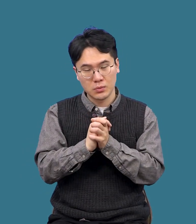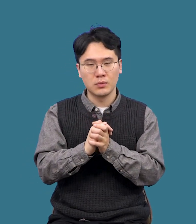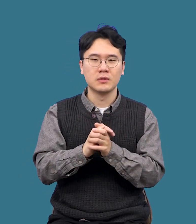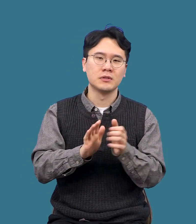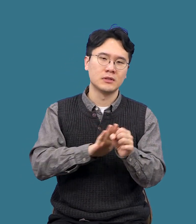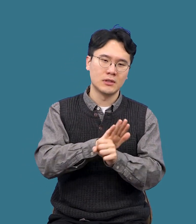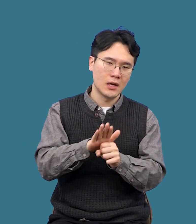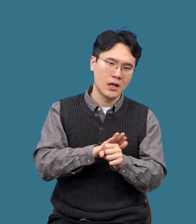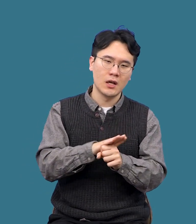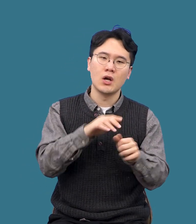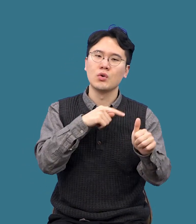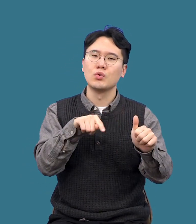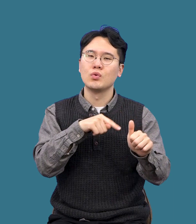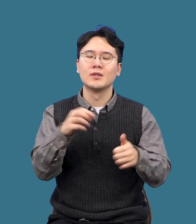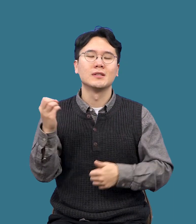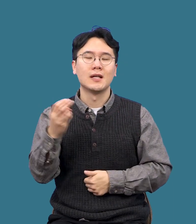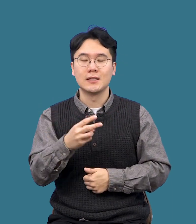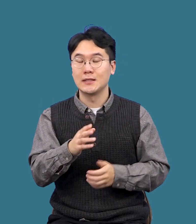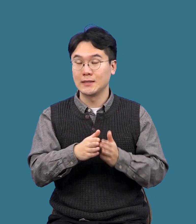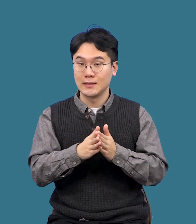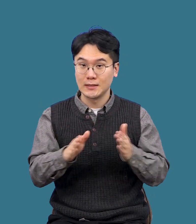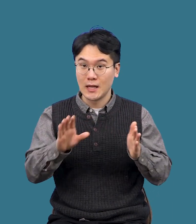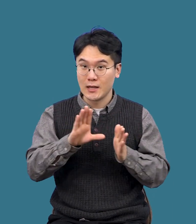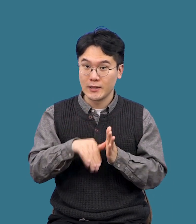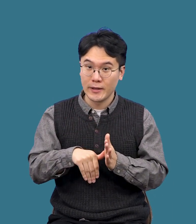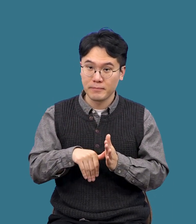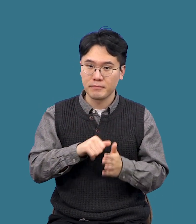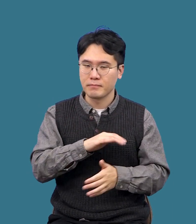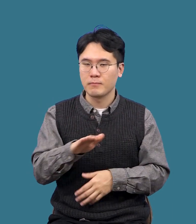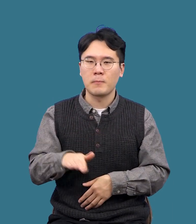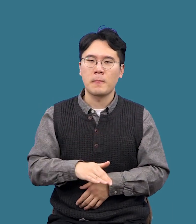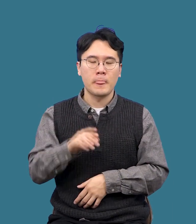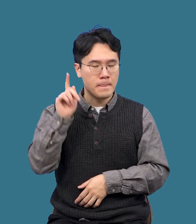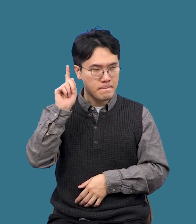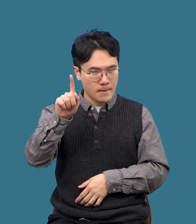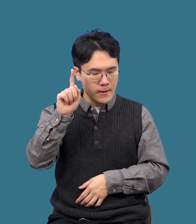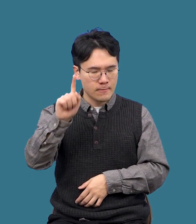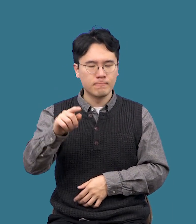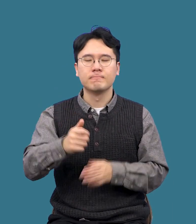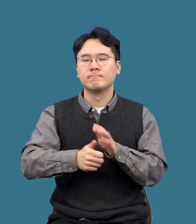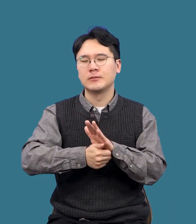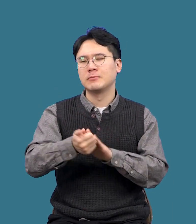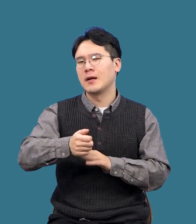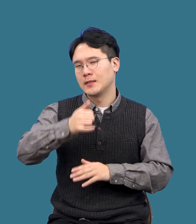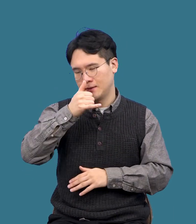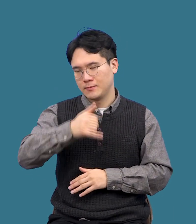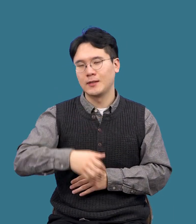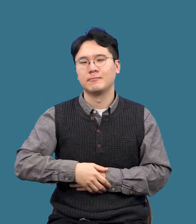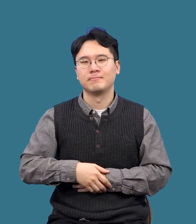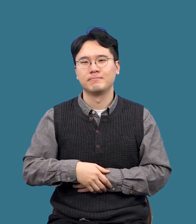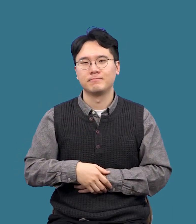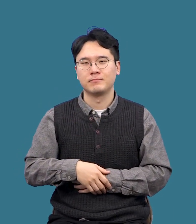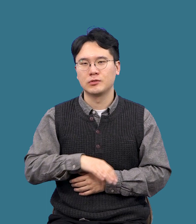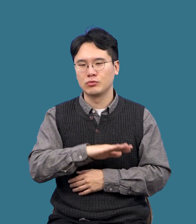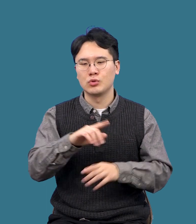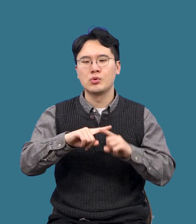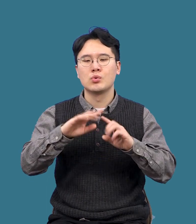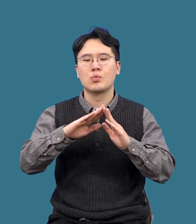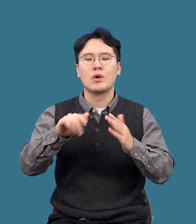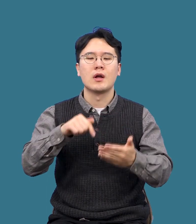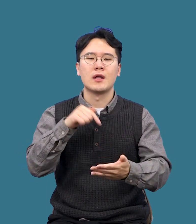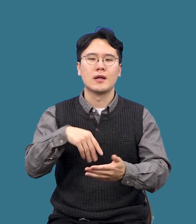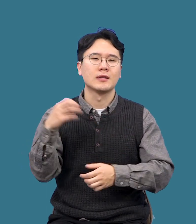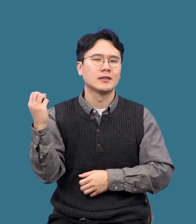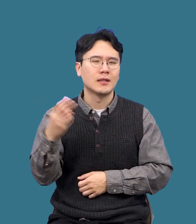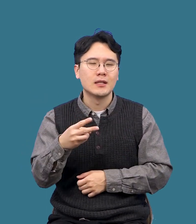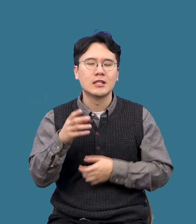사랑과 교육을 다시 시작할 때 우리의 내일은 비로소 희망이 있습니다. 우리 교회 안에 다시